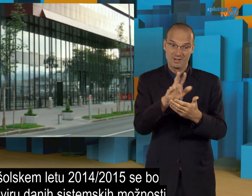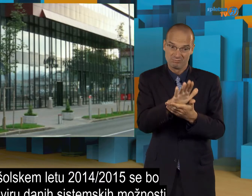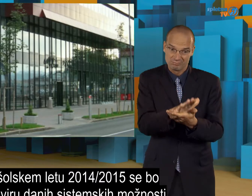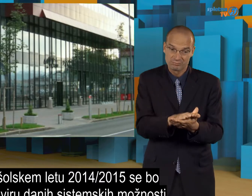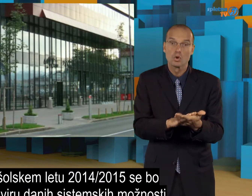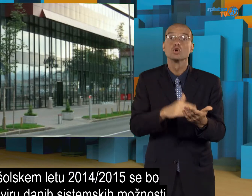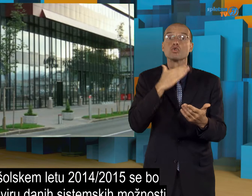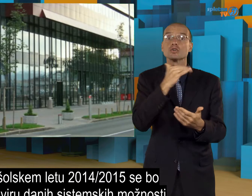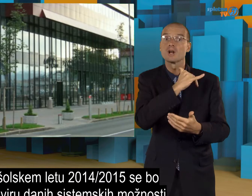V šolskem letu